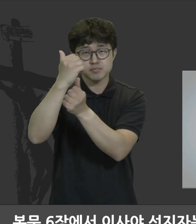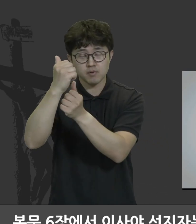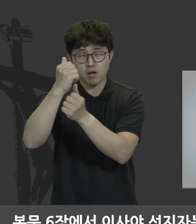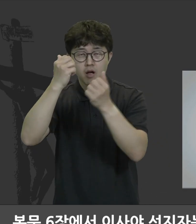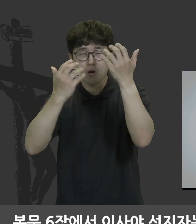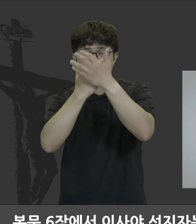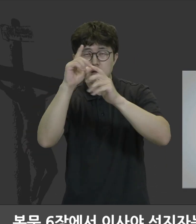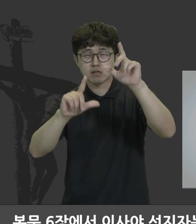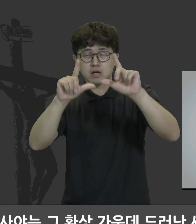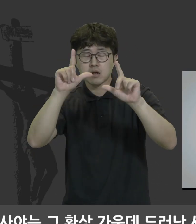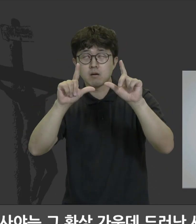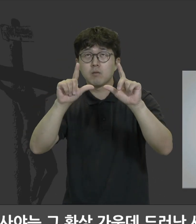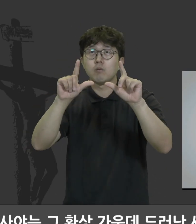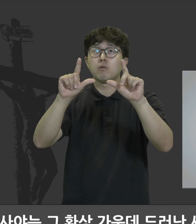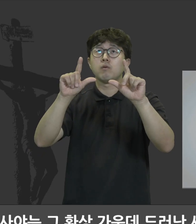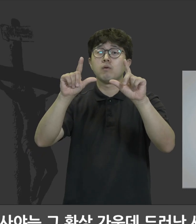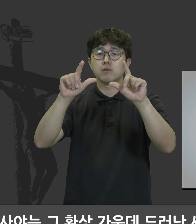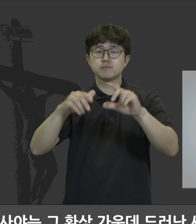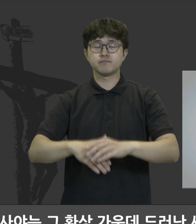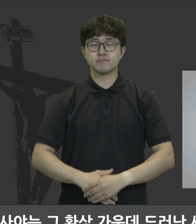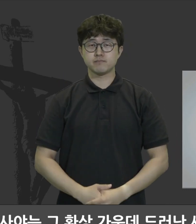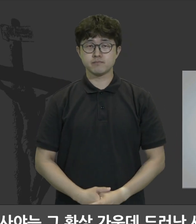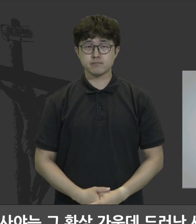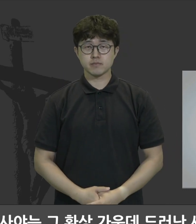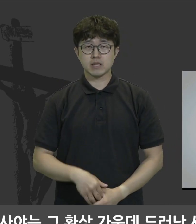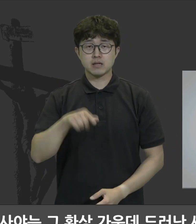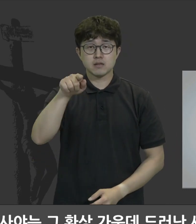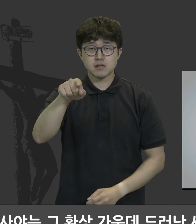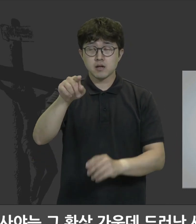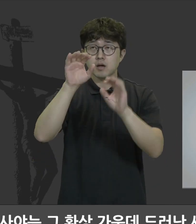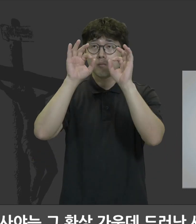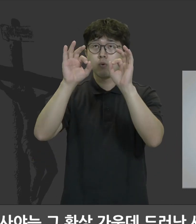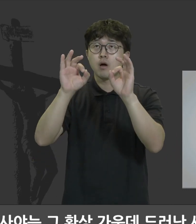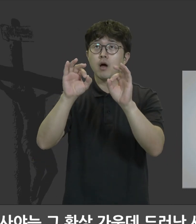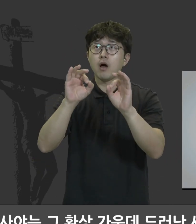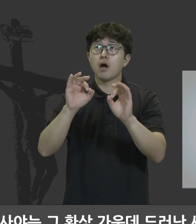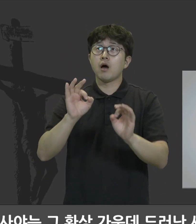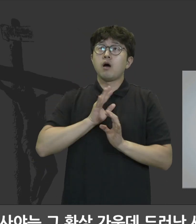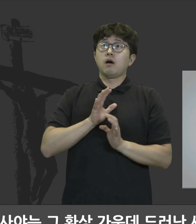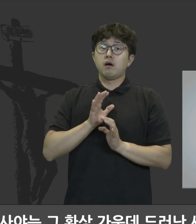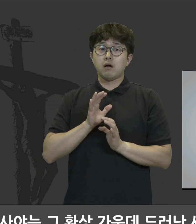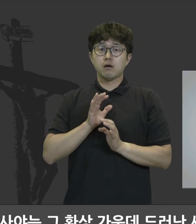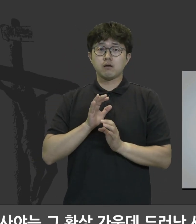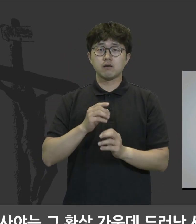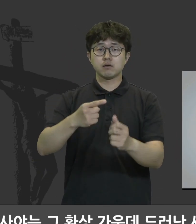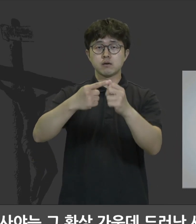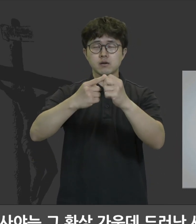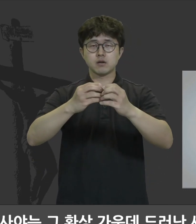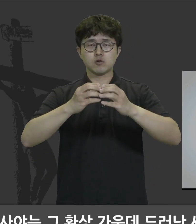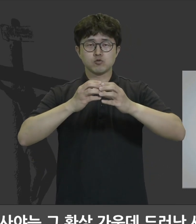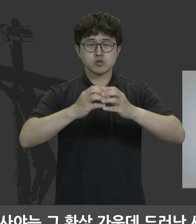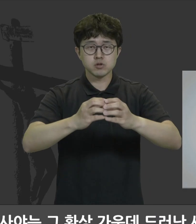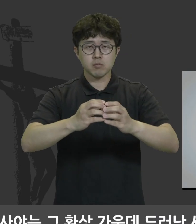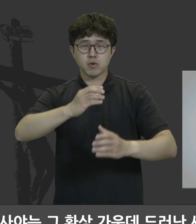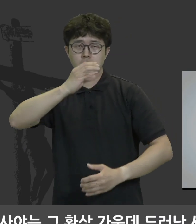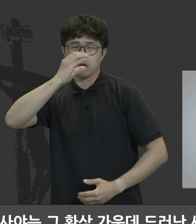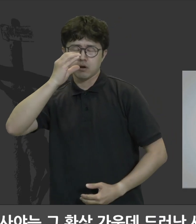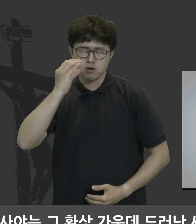봅니다. 이사야는 그 환상 가운데 드러난 세 가지를 보고 감탄하는데, 하나님의 위엄,